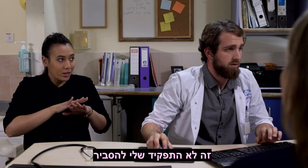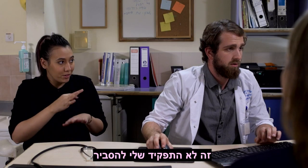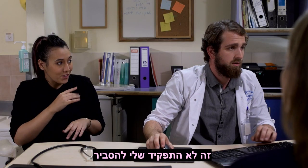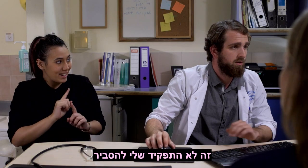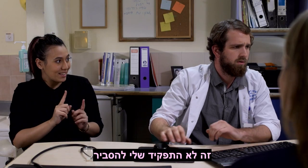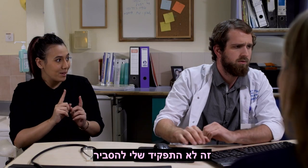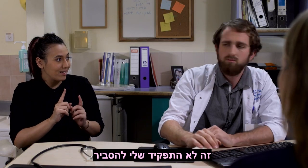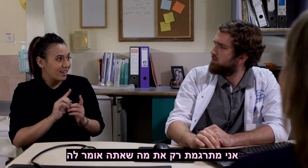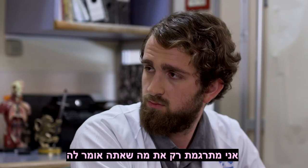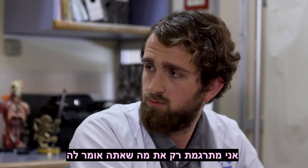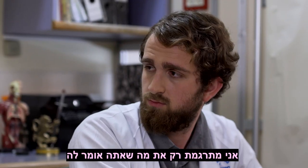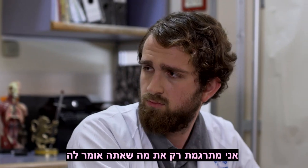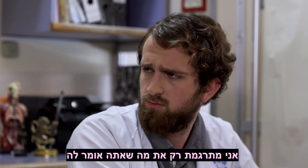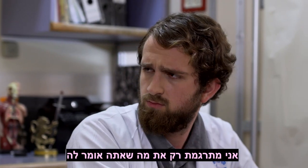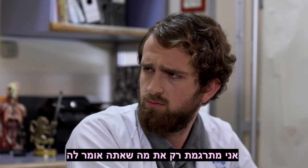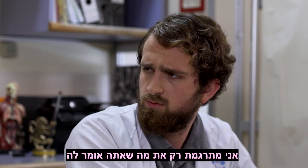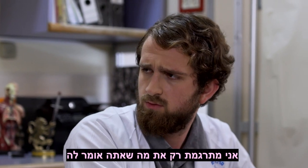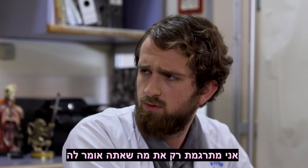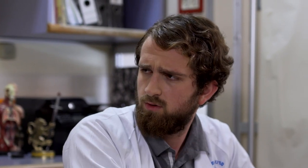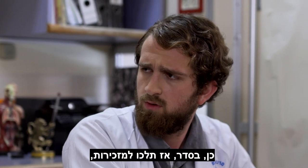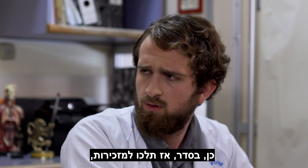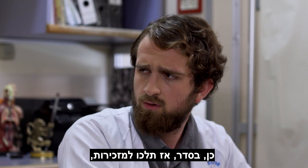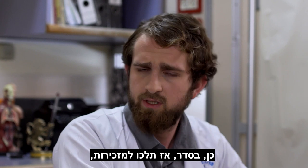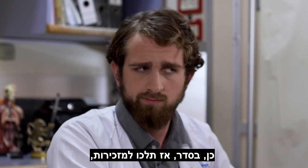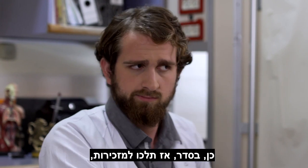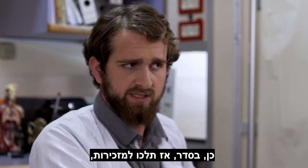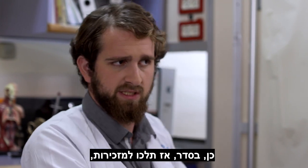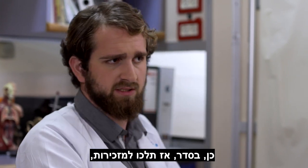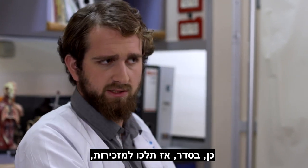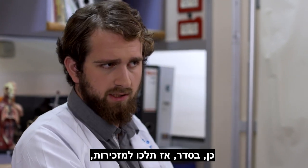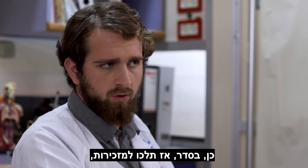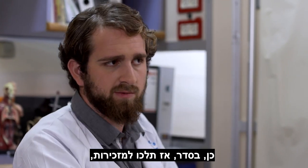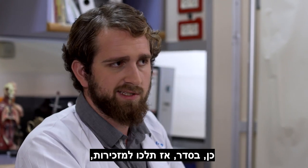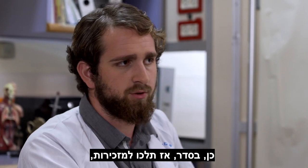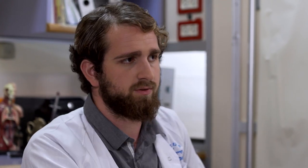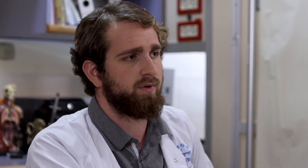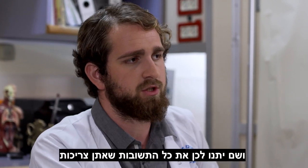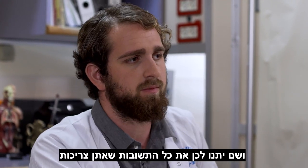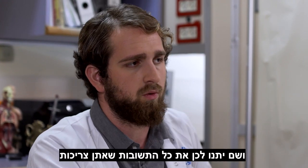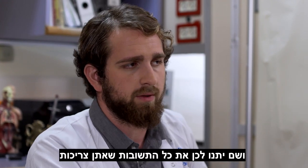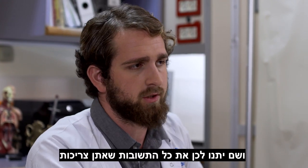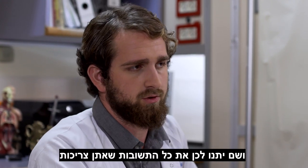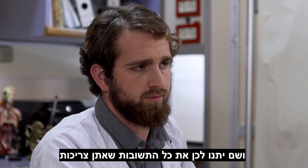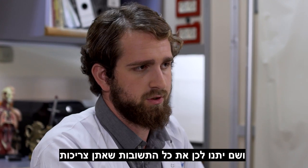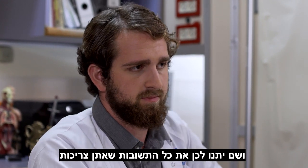זה לא התפקיד שלי להסביר. אני מתרגמת רק מה שאתה אומר לה. כן, בסדר. אז תלכו למזכירות